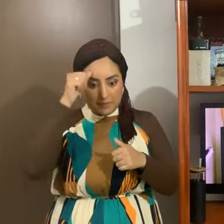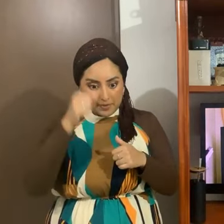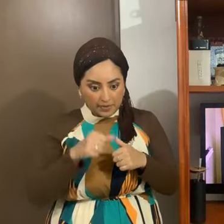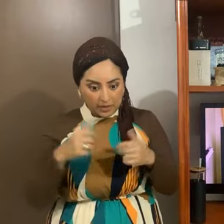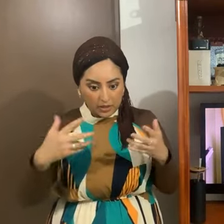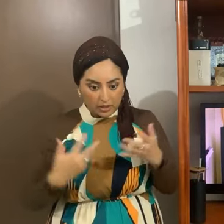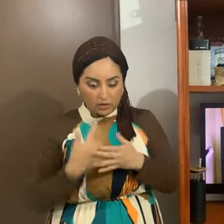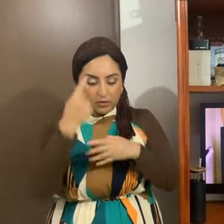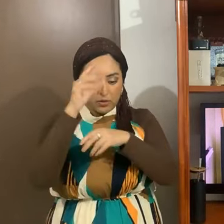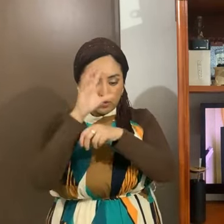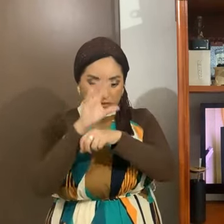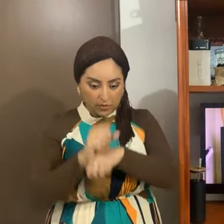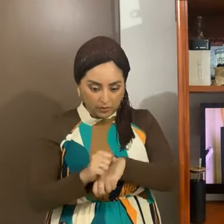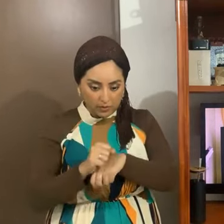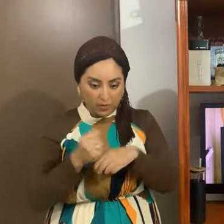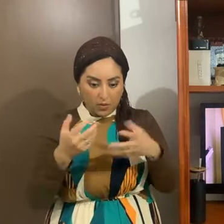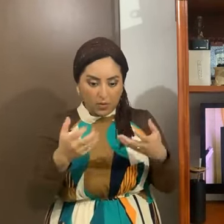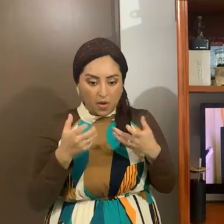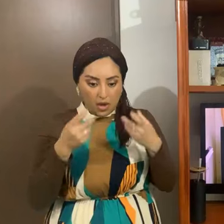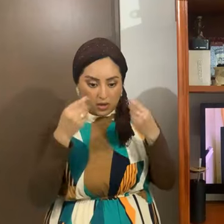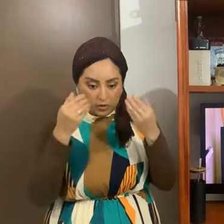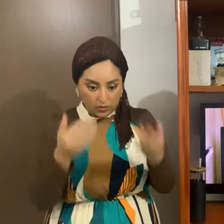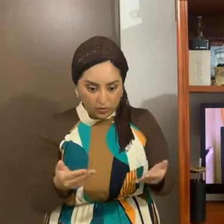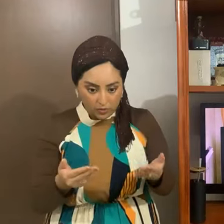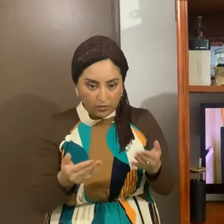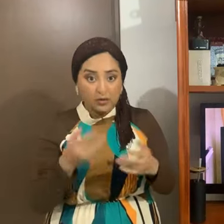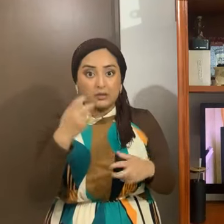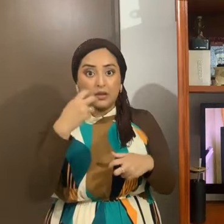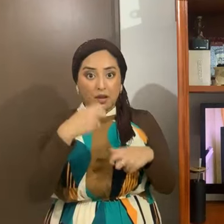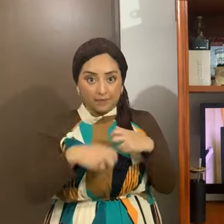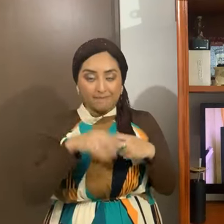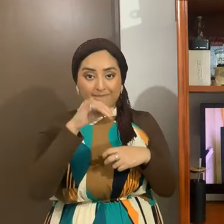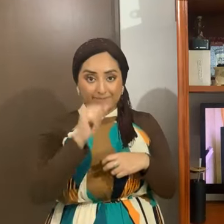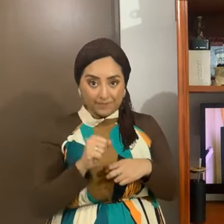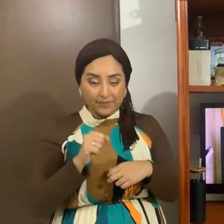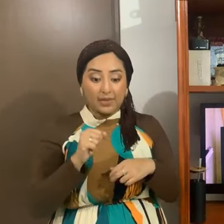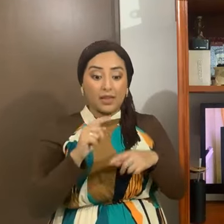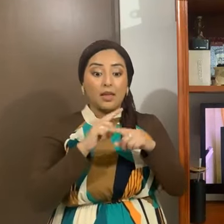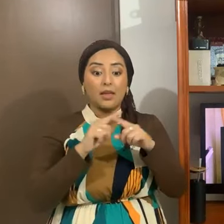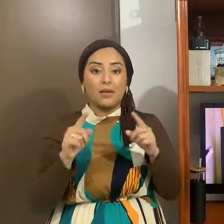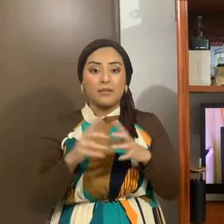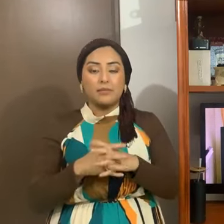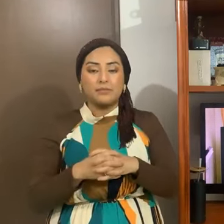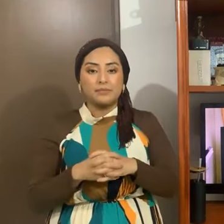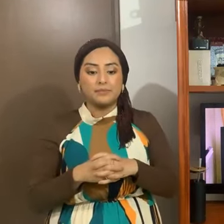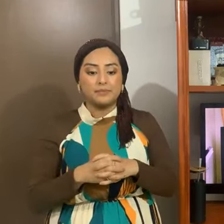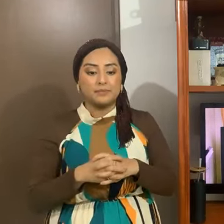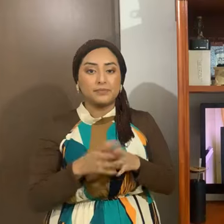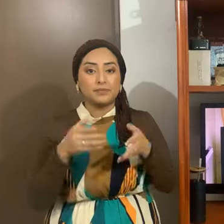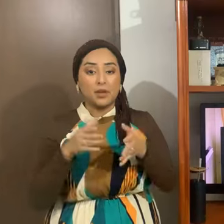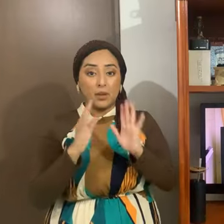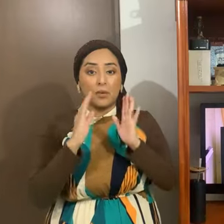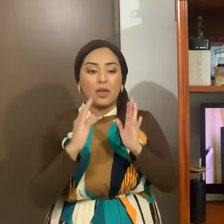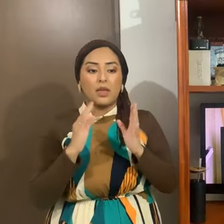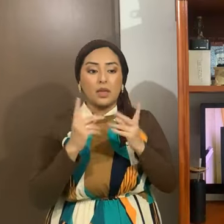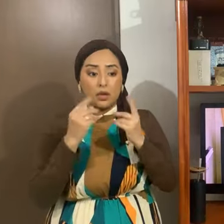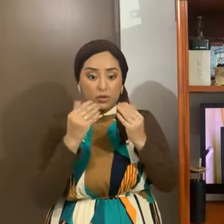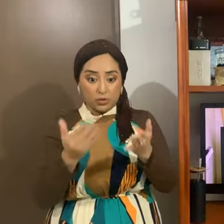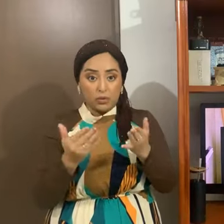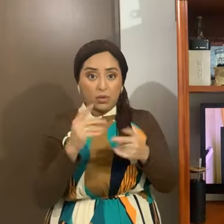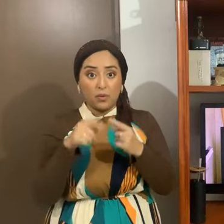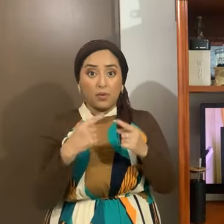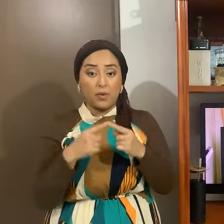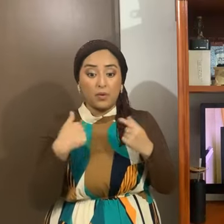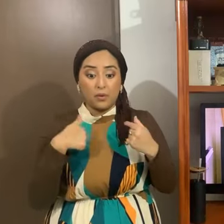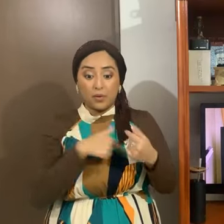ese nuevo hábito que quieres hacer. Es complicado, pero cuesta más trabajo. Una forma de hacerlo cuando